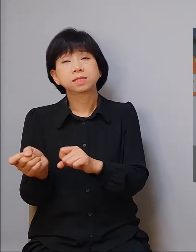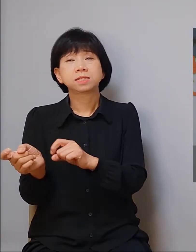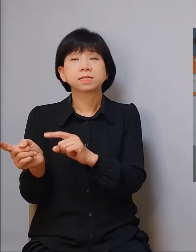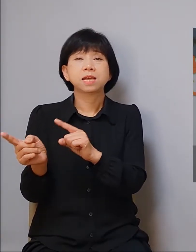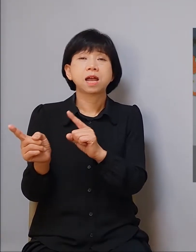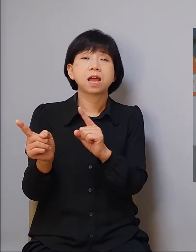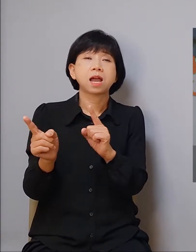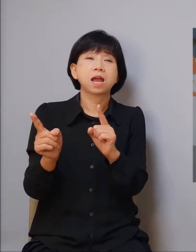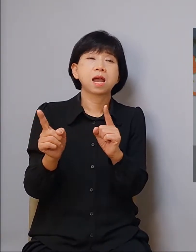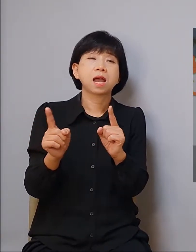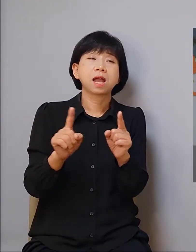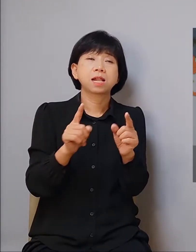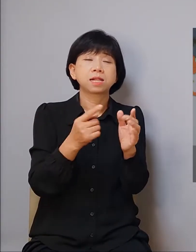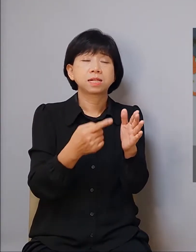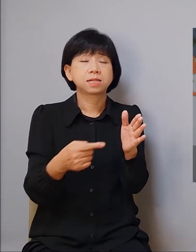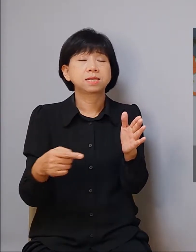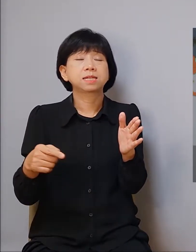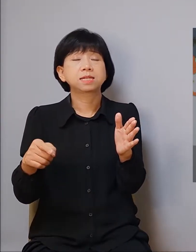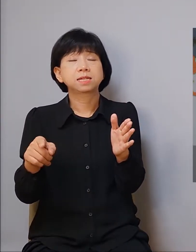나를